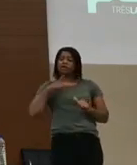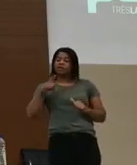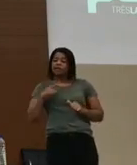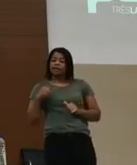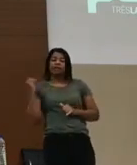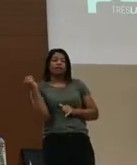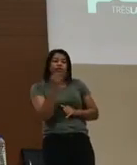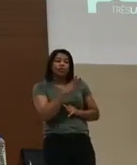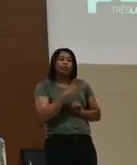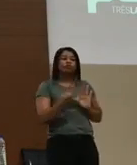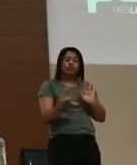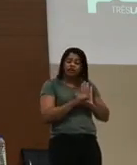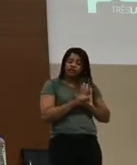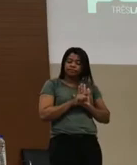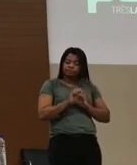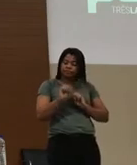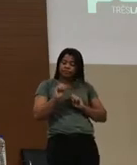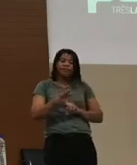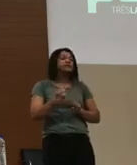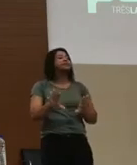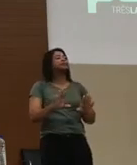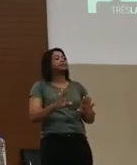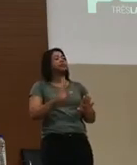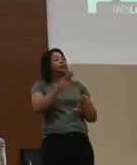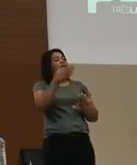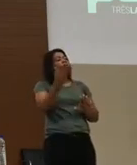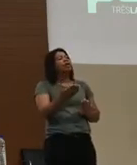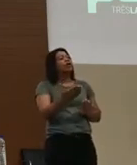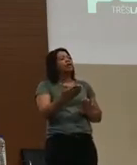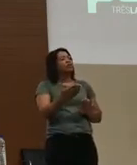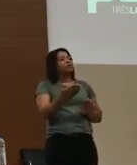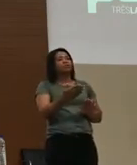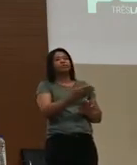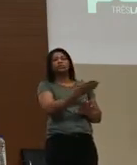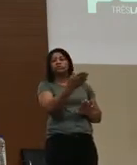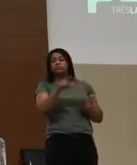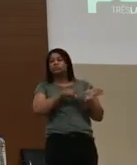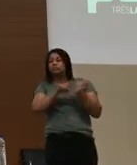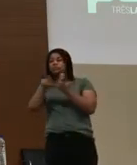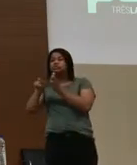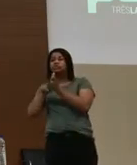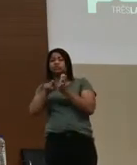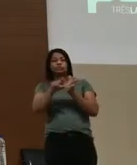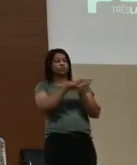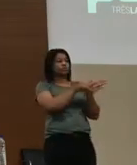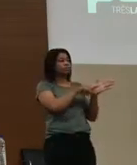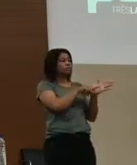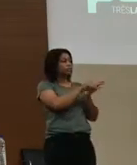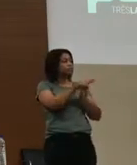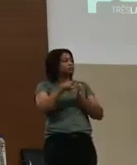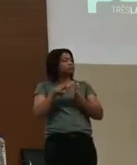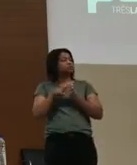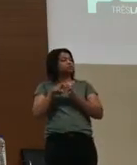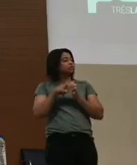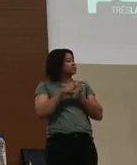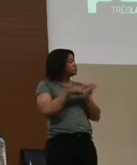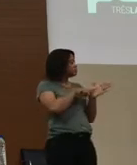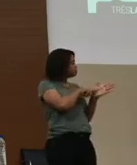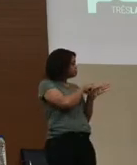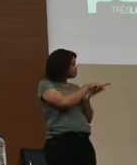vos dou. Qual que é esse mandamento? Quem sabe? Alguém sabe? Me ajuda aí, gente, ajuda a